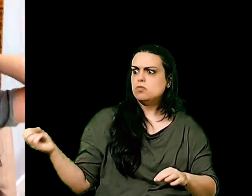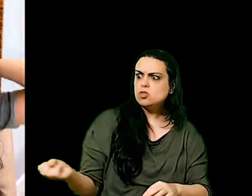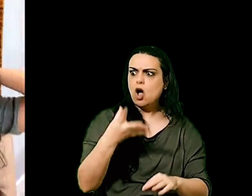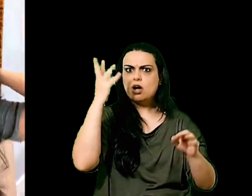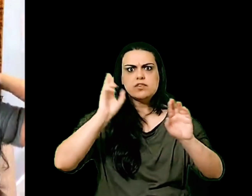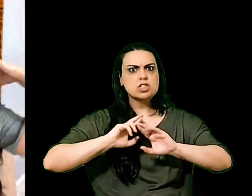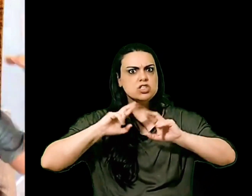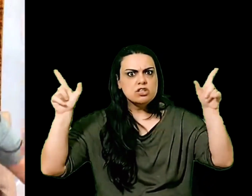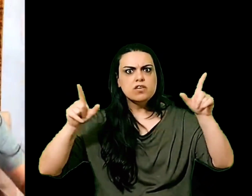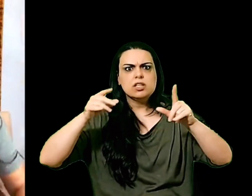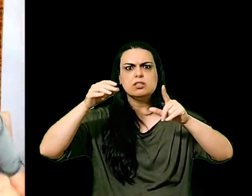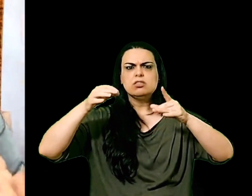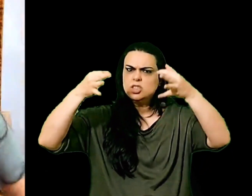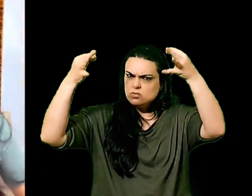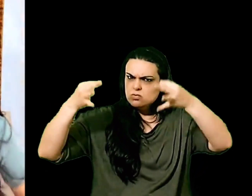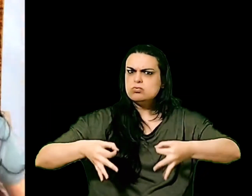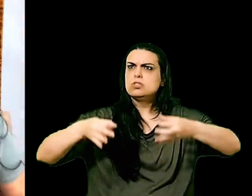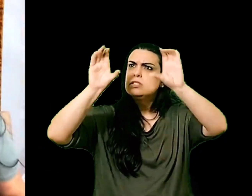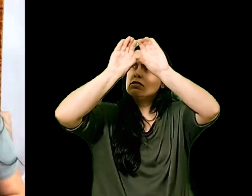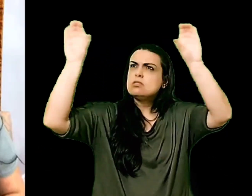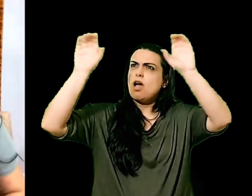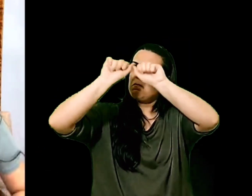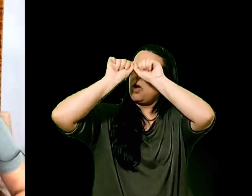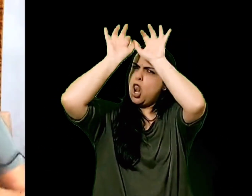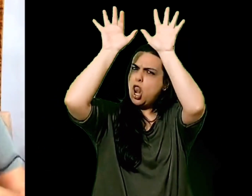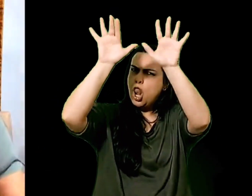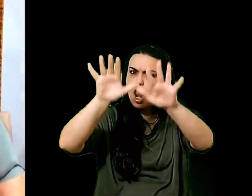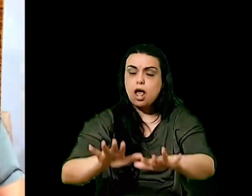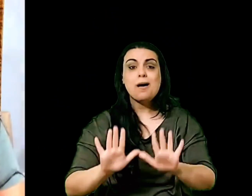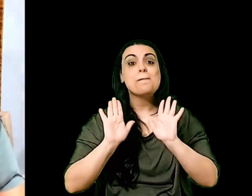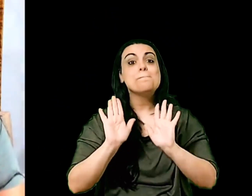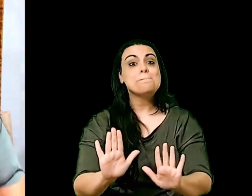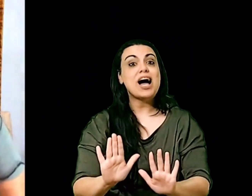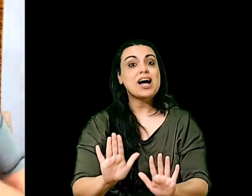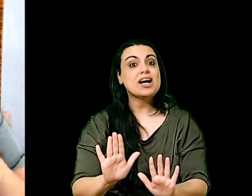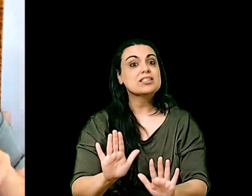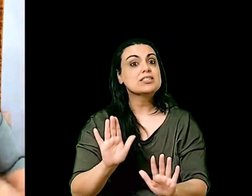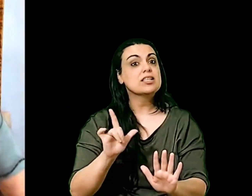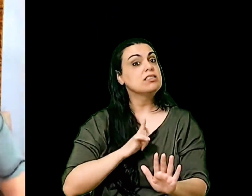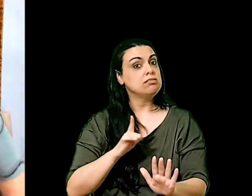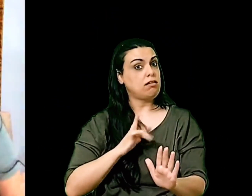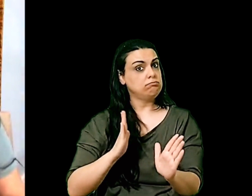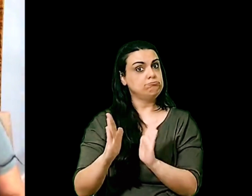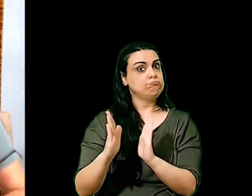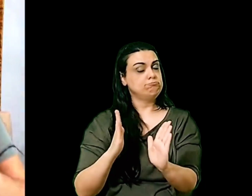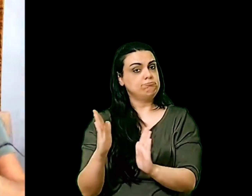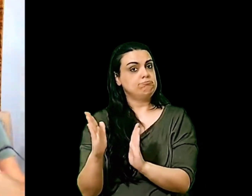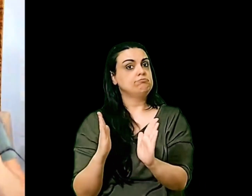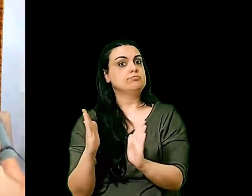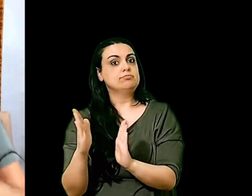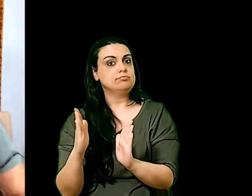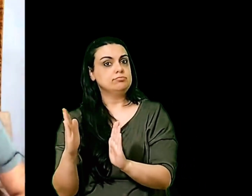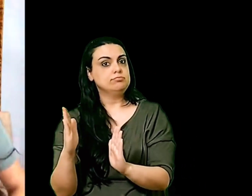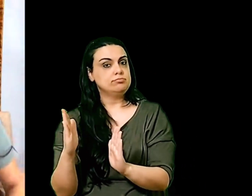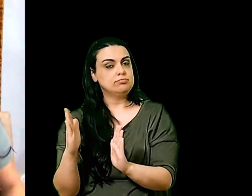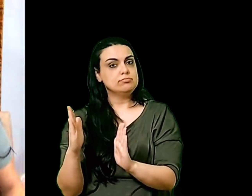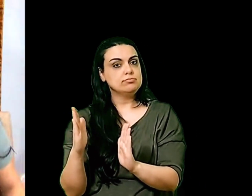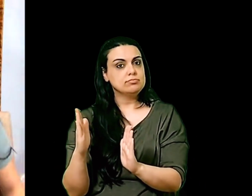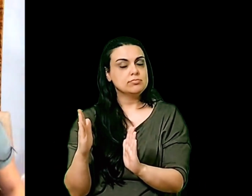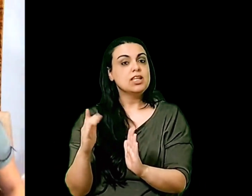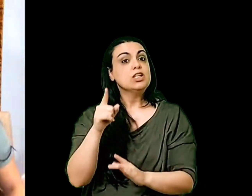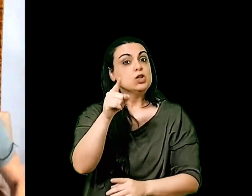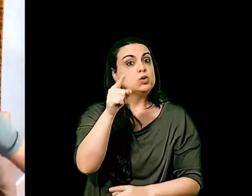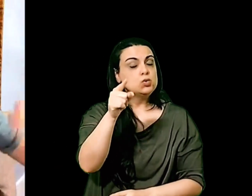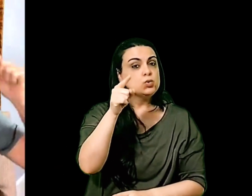céu, ela é justa, mas ela é passageira. O verso 21 diz que eles tinham que colher pela manhã. Anota aí, porque esse é o